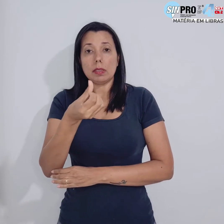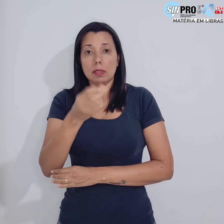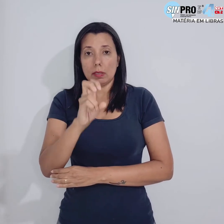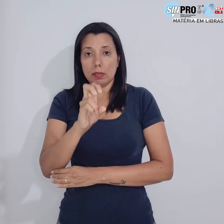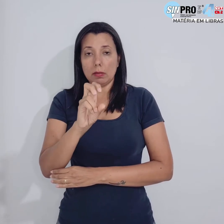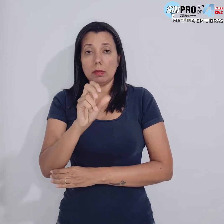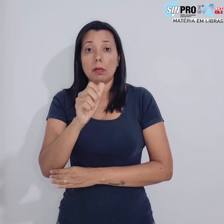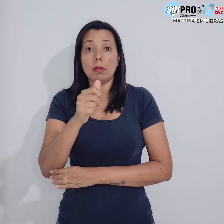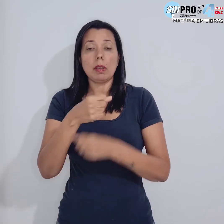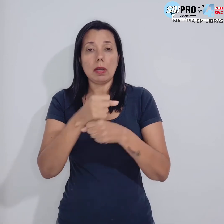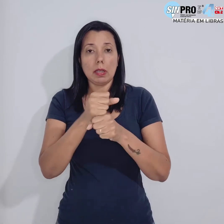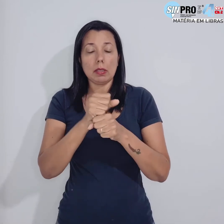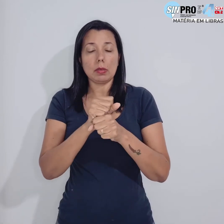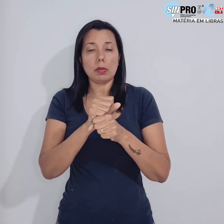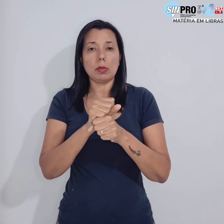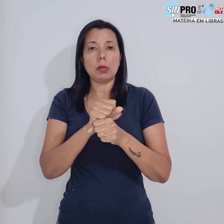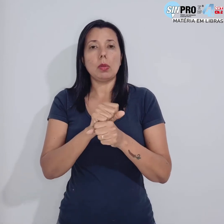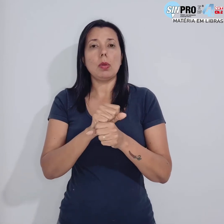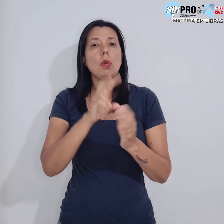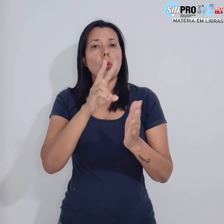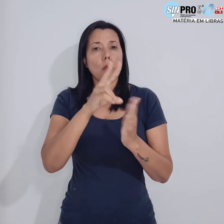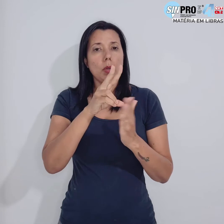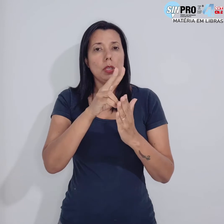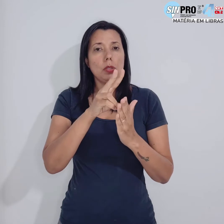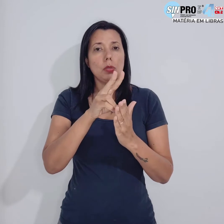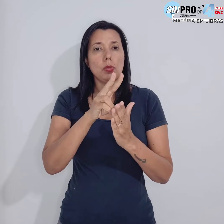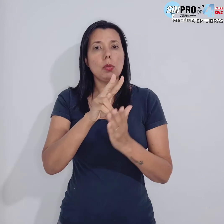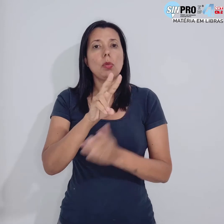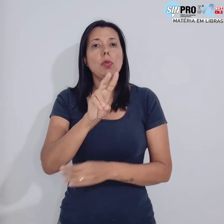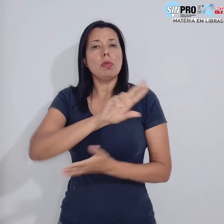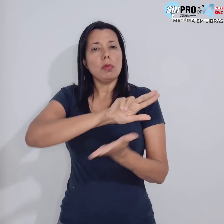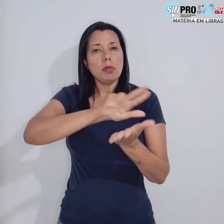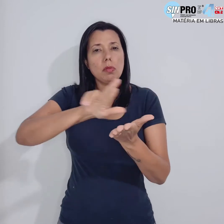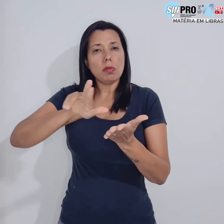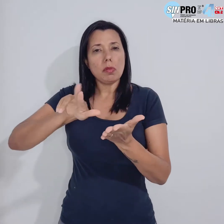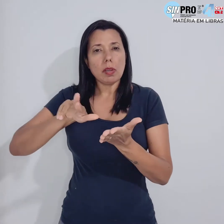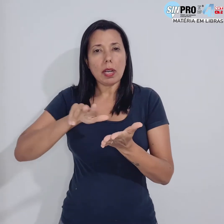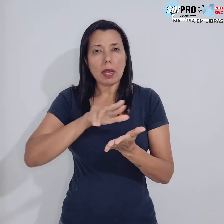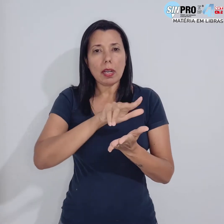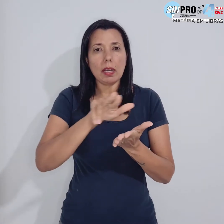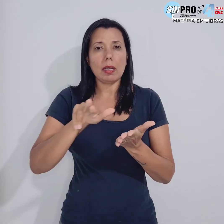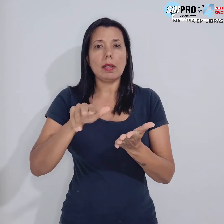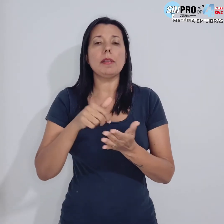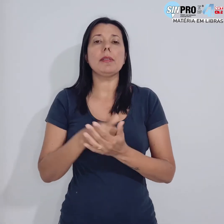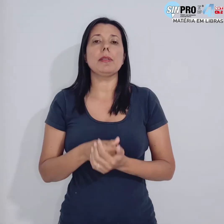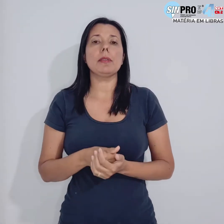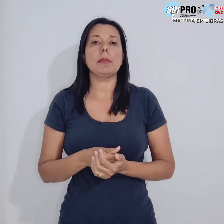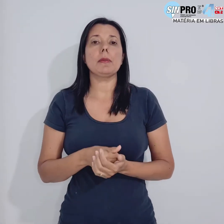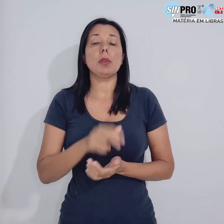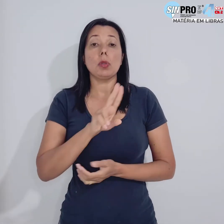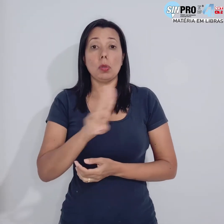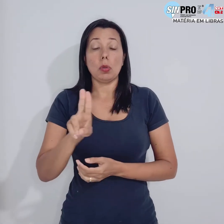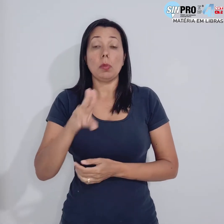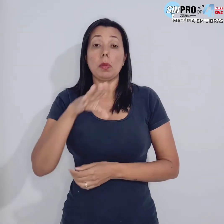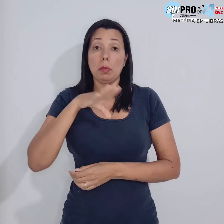o Guarani Mbia Dejecupe Aju, ou Cepé Tiaraju, nome